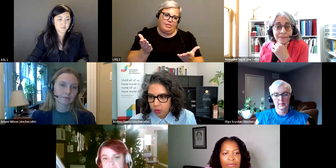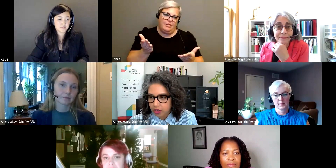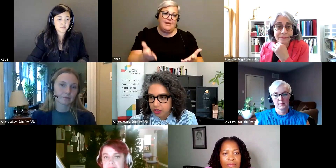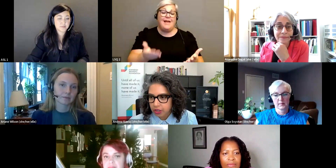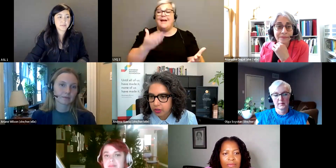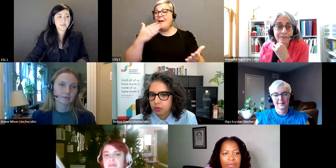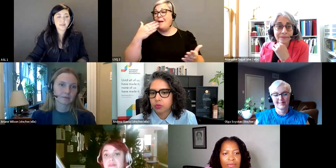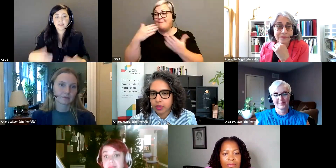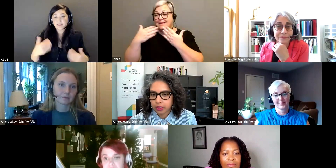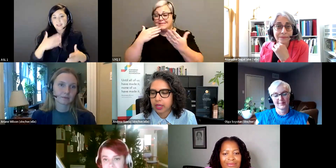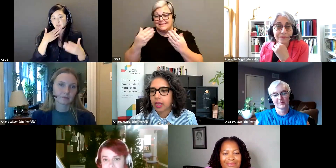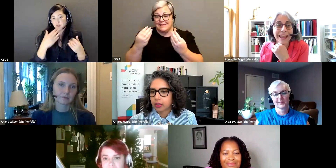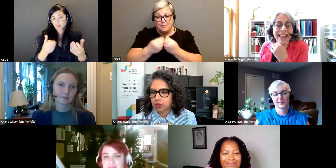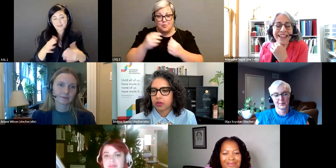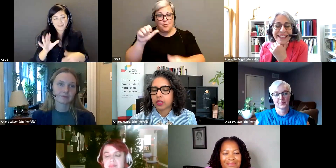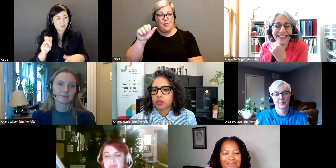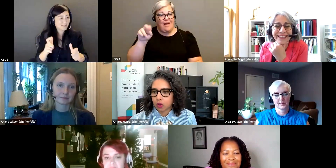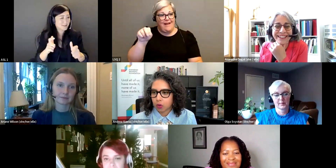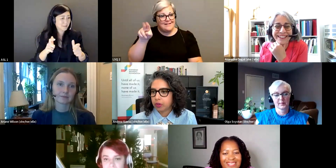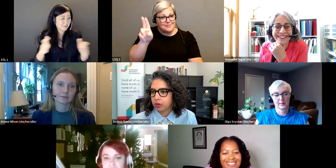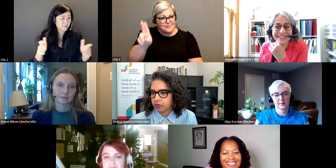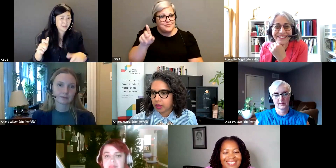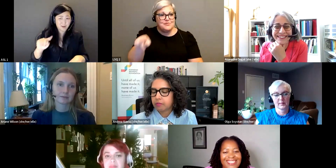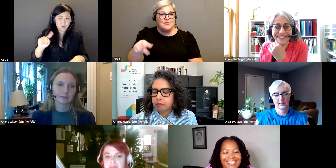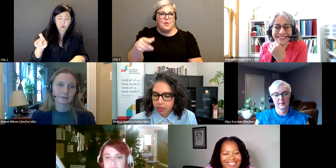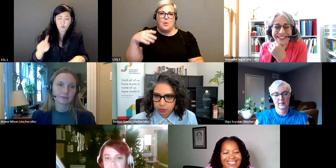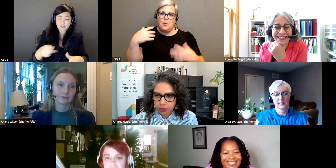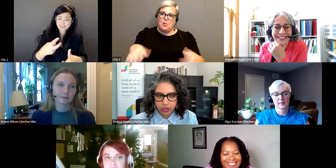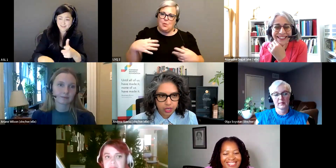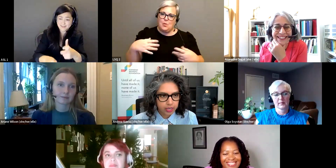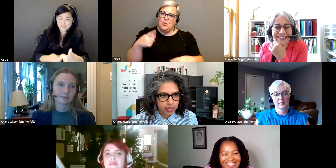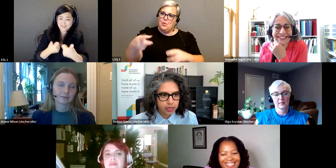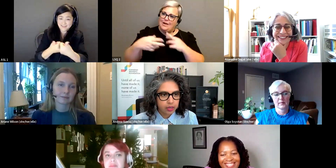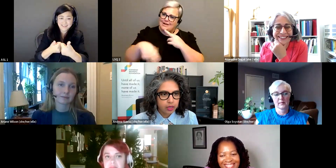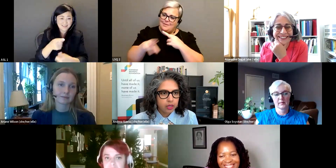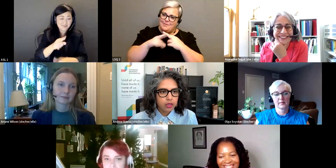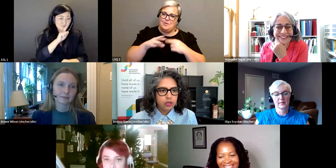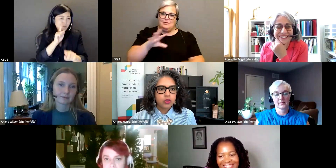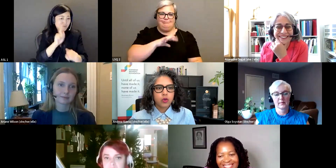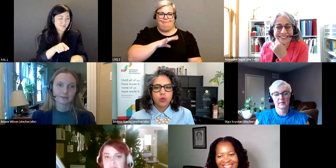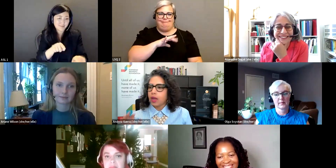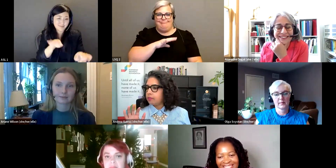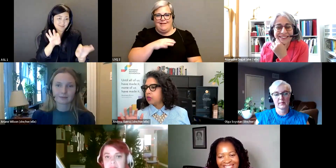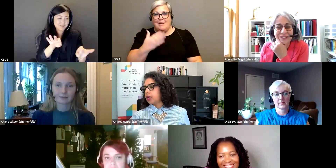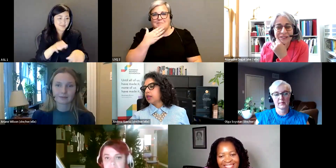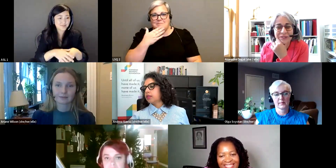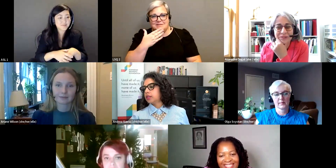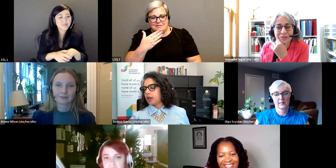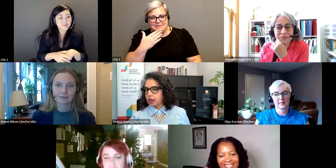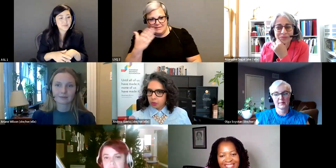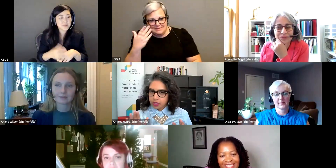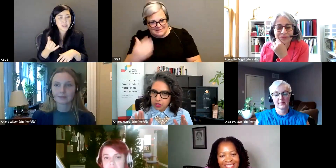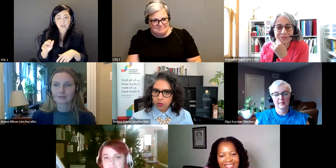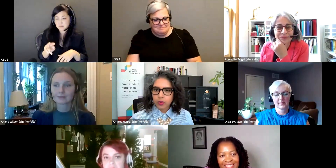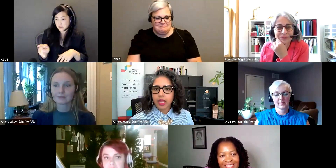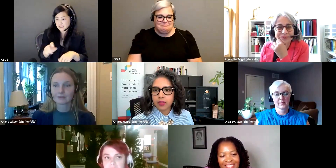Merci beaucoup à nous. C'était une grosse question. Vous avez bien répondu à la question. C'est très apprécié.